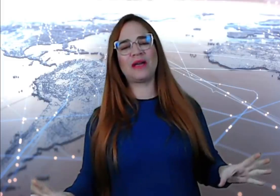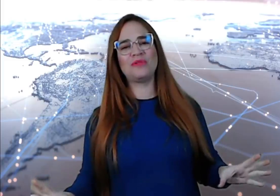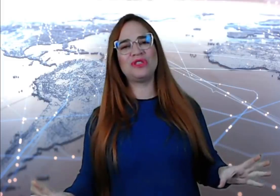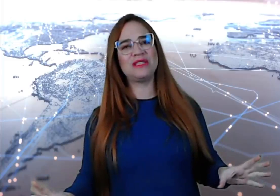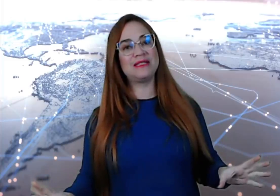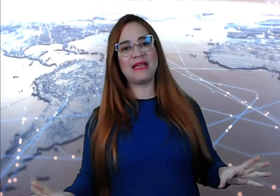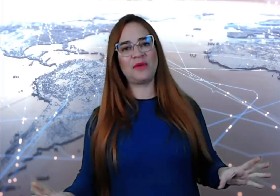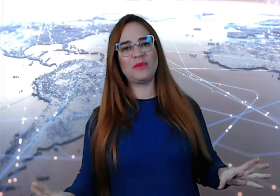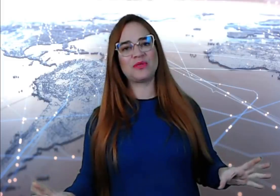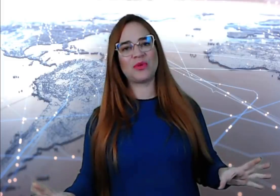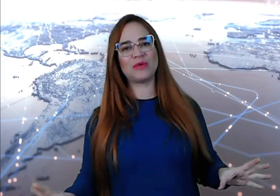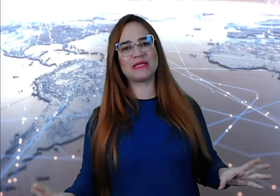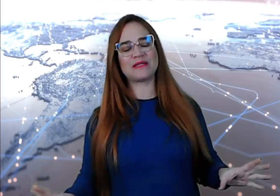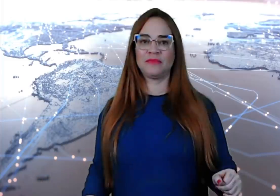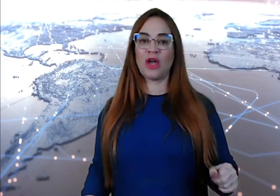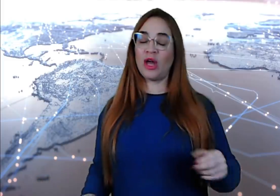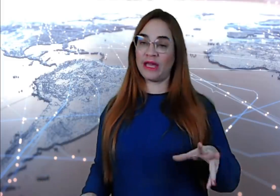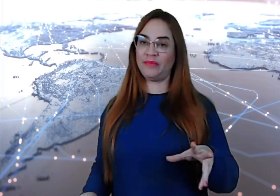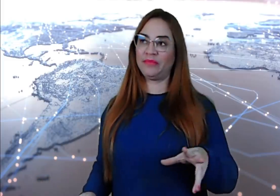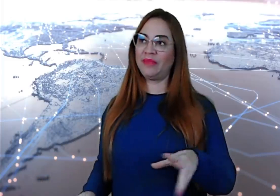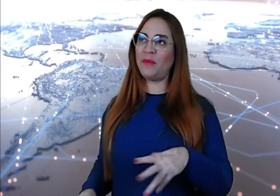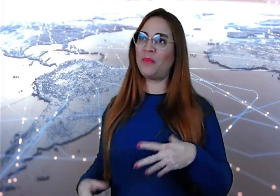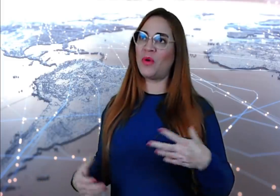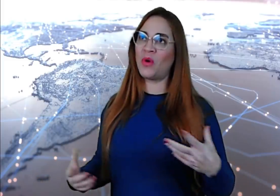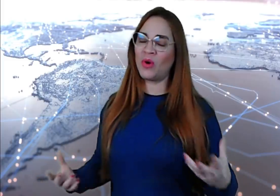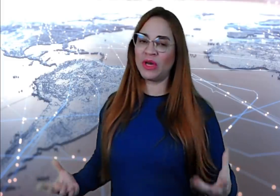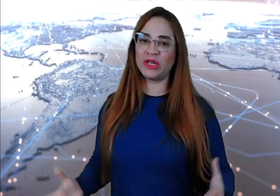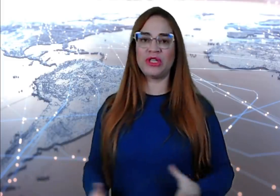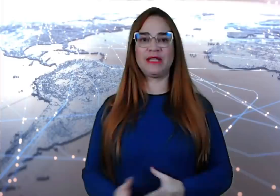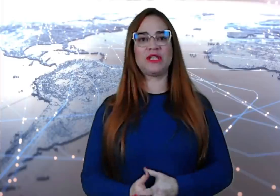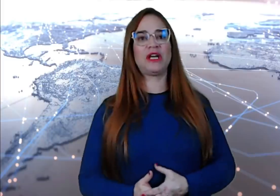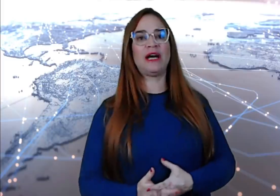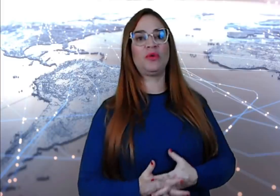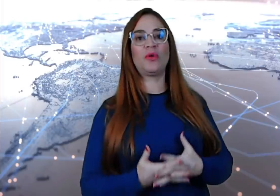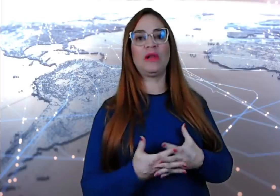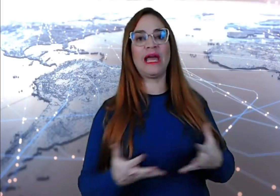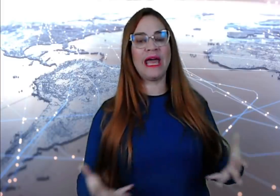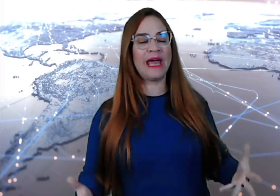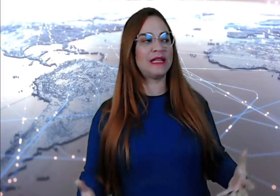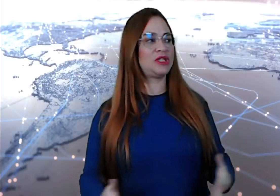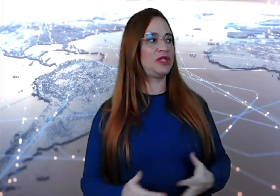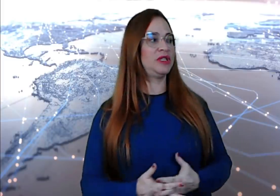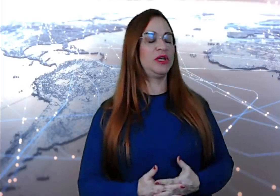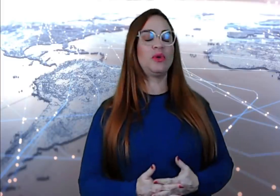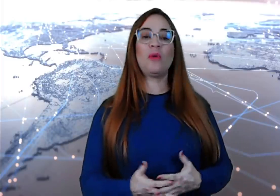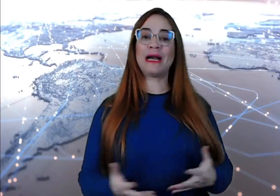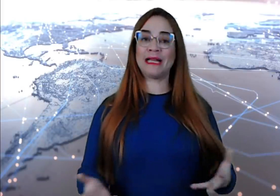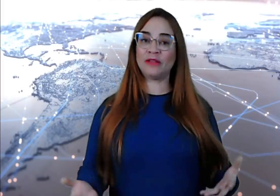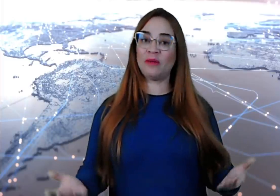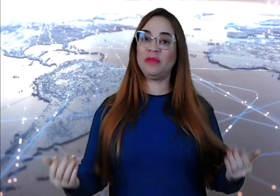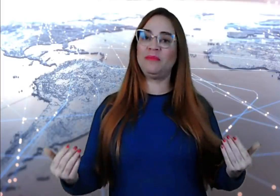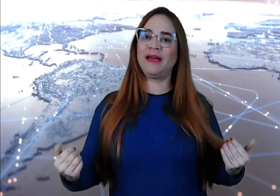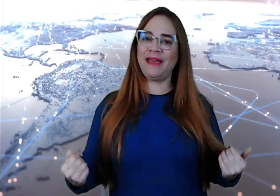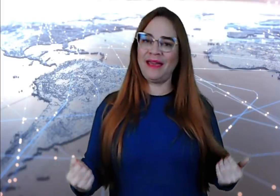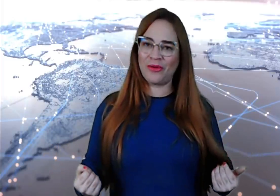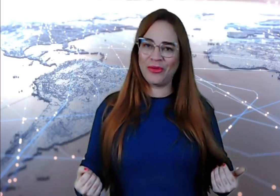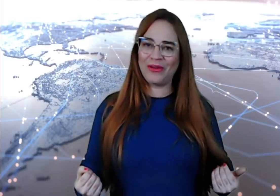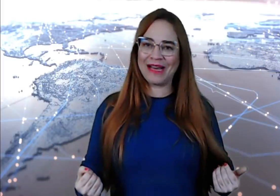de 0 pessoas. Ok, depois de ter tirado o colete, guardado a Bíblia e colocado